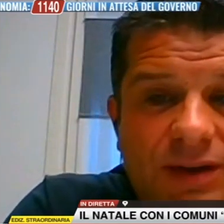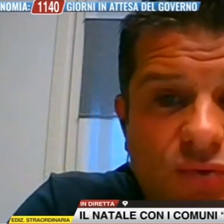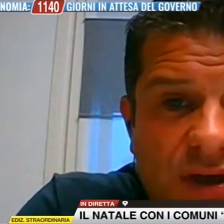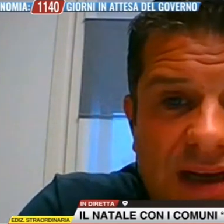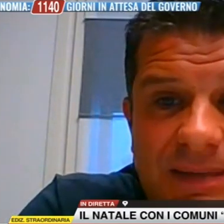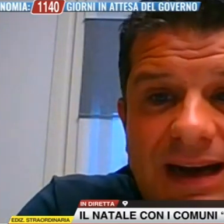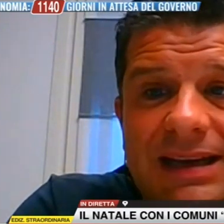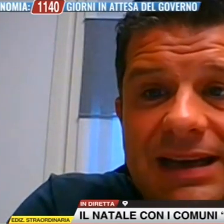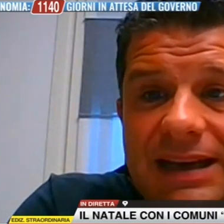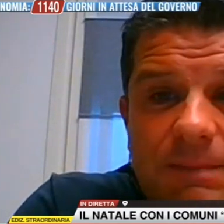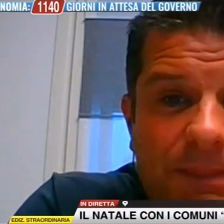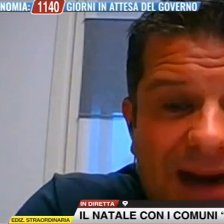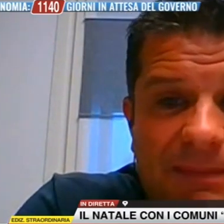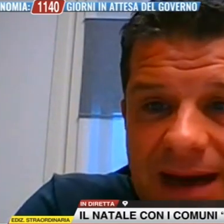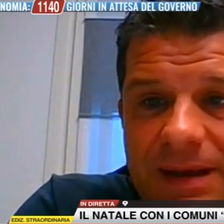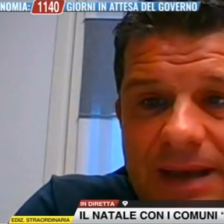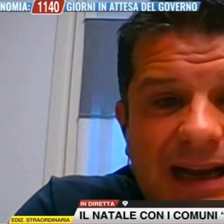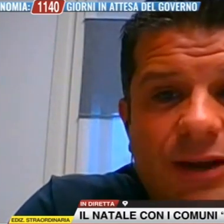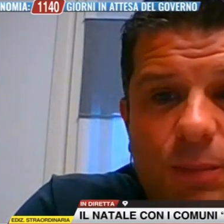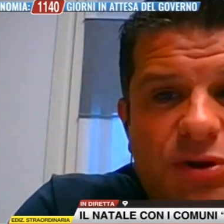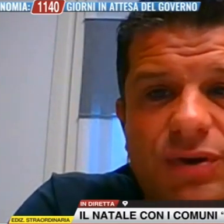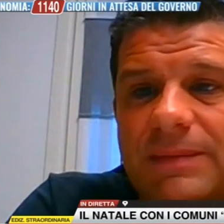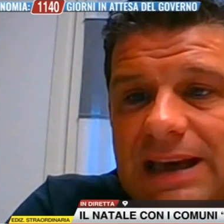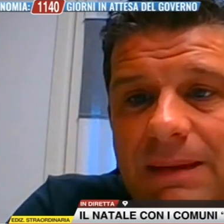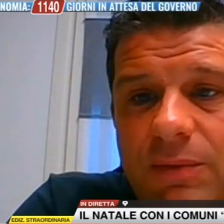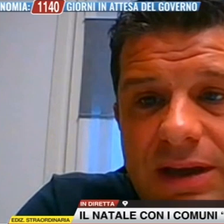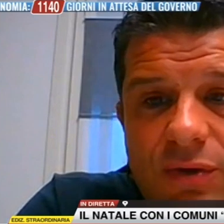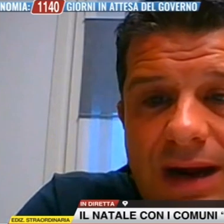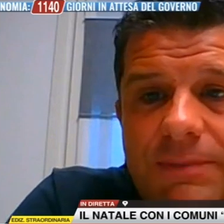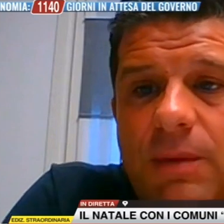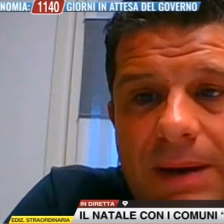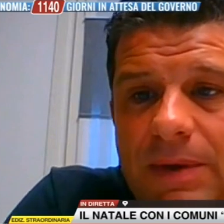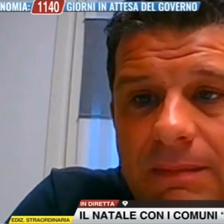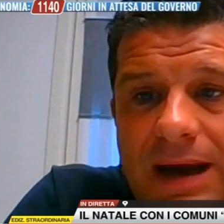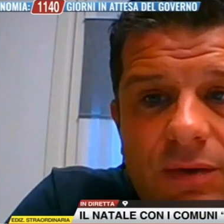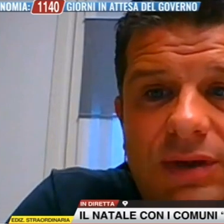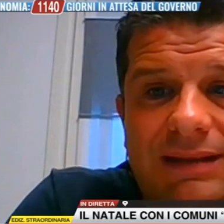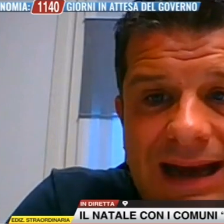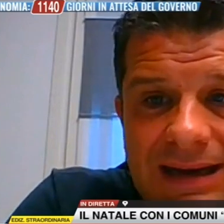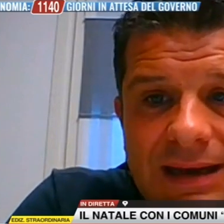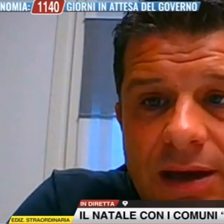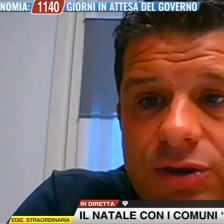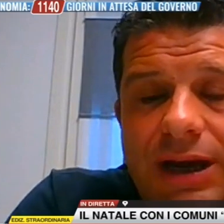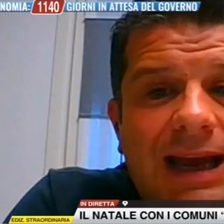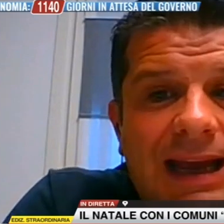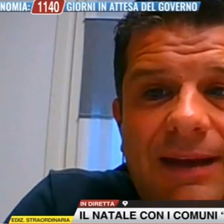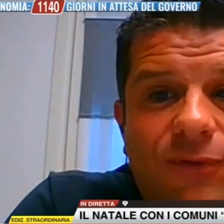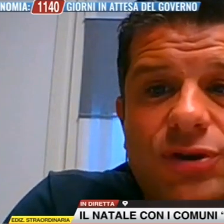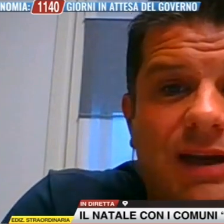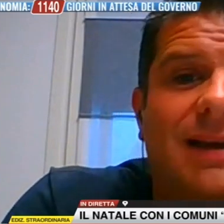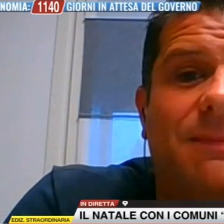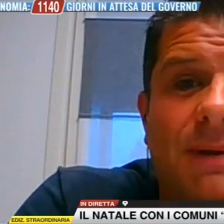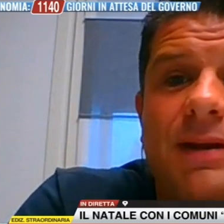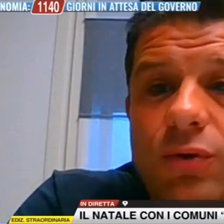per raggiungere magari il papà, la mamma, i miei cari, io ho persone che mi chiamano, mi dicono guarda, mio papà e mia mamma hanno 80 anni, cioè è